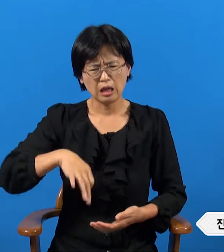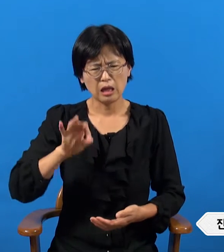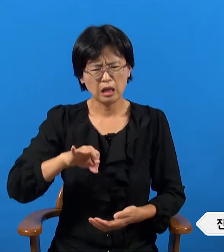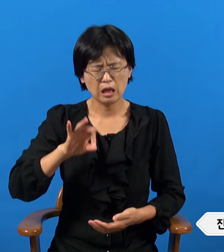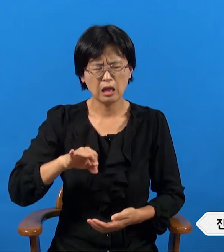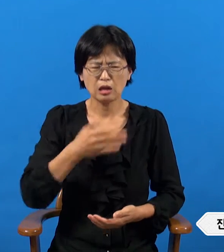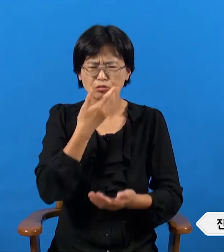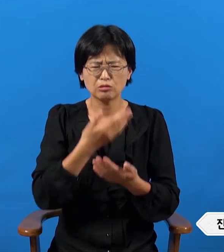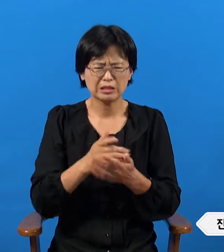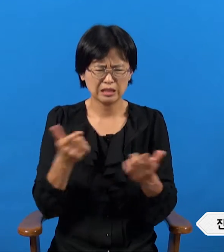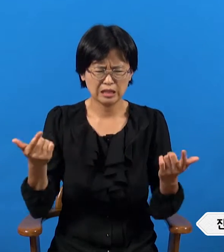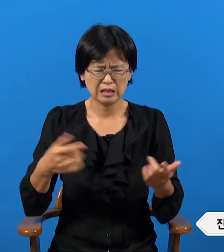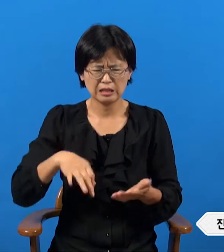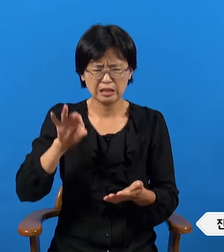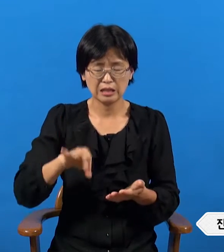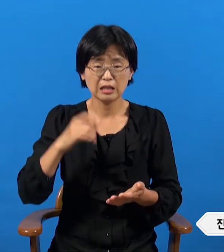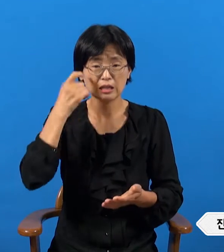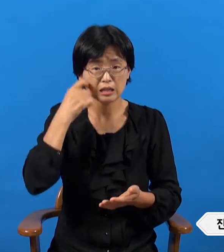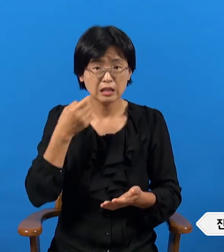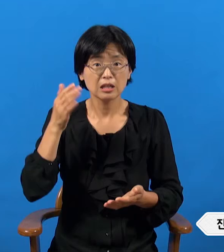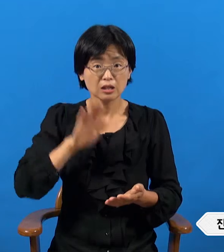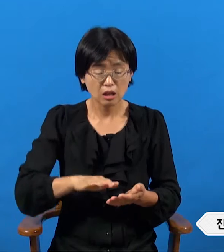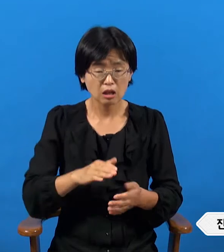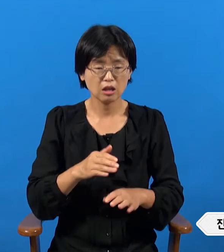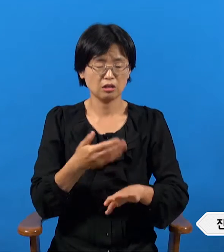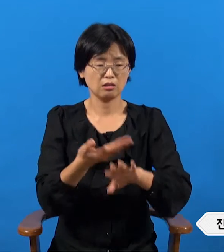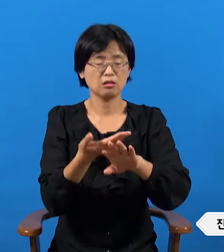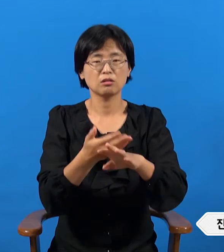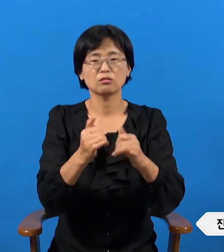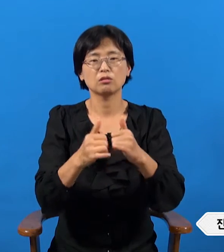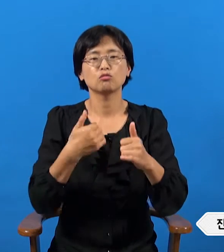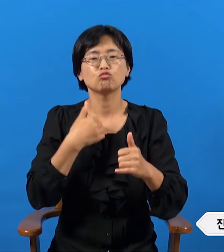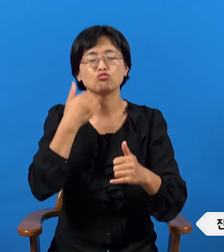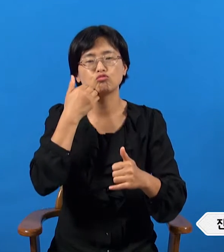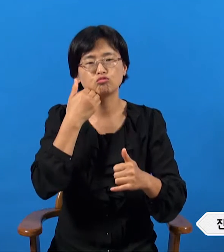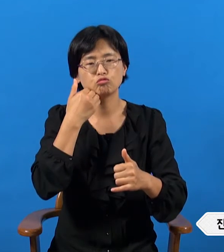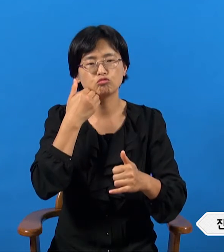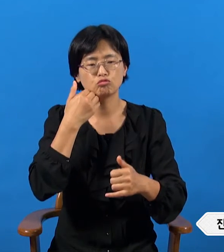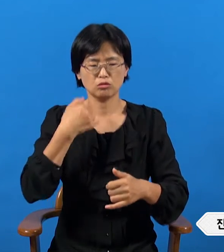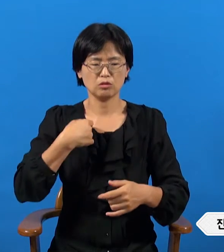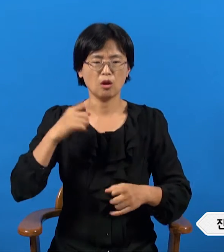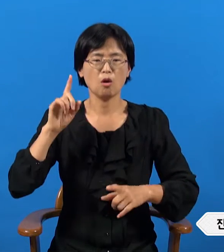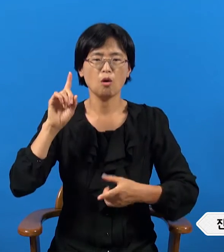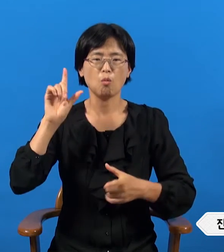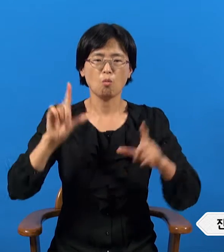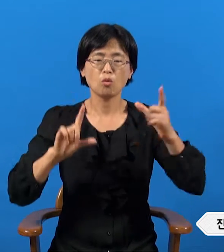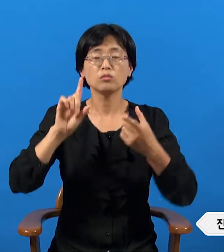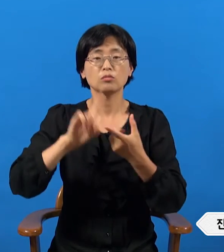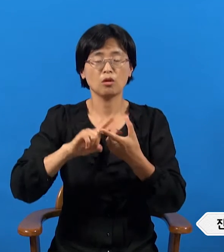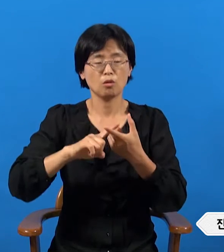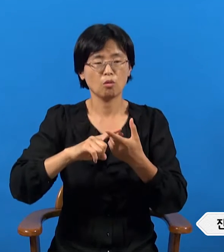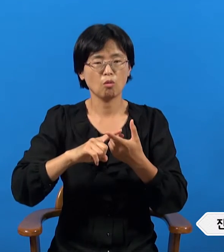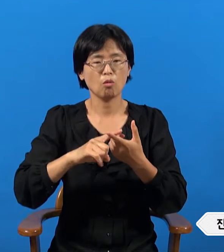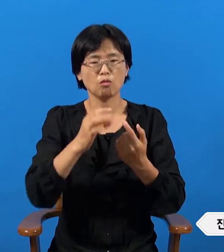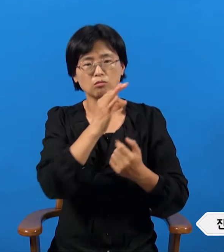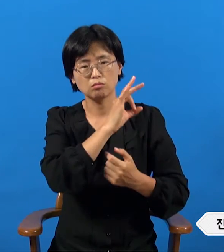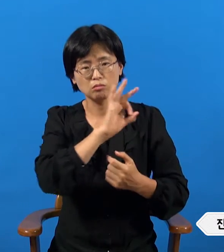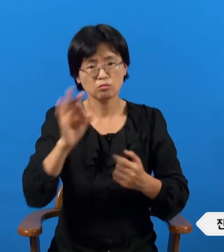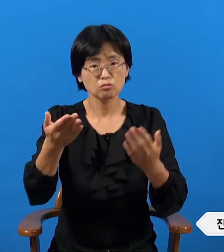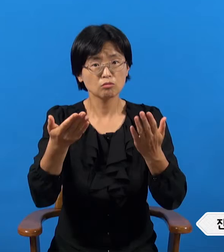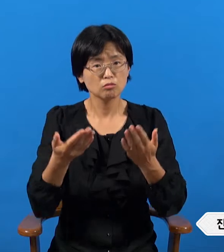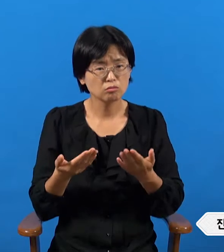내가 용납되기가 어렵습니다. 나도 내가 용납이 안 되는데 누가 나를 내 모습대로